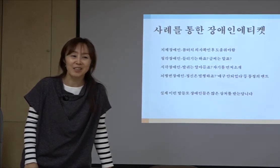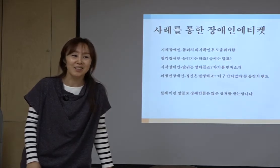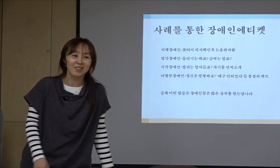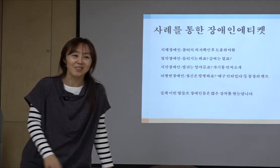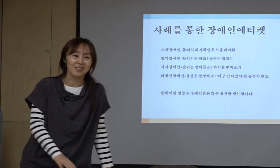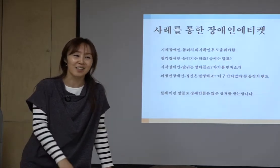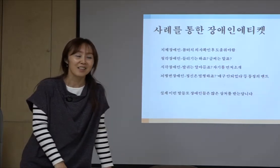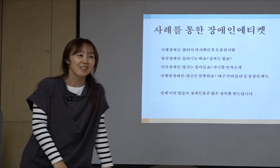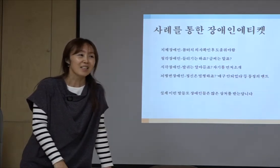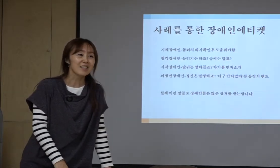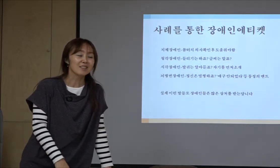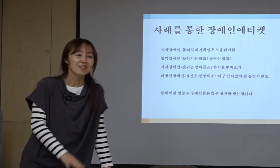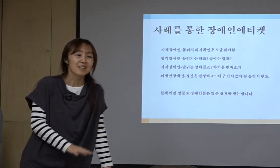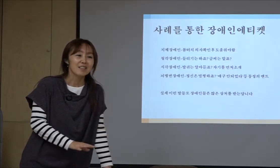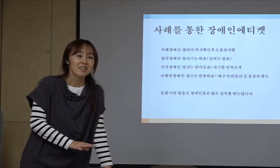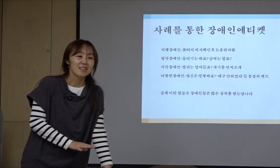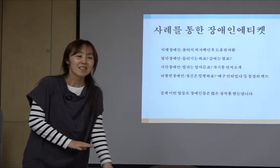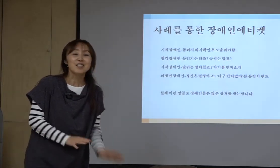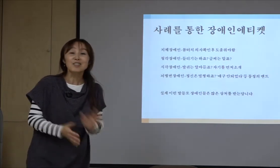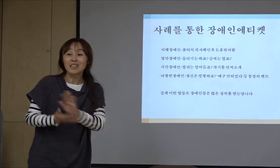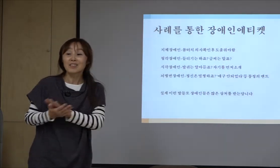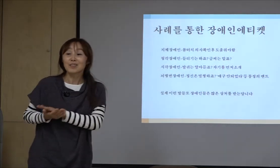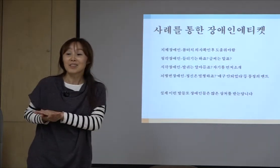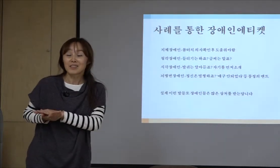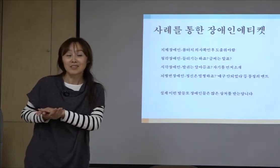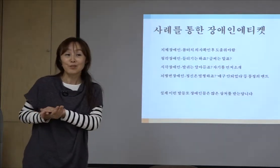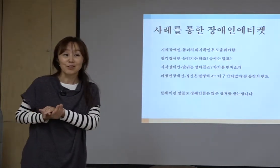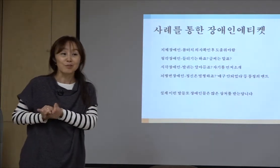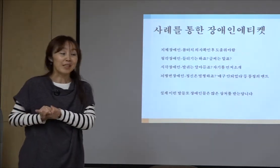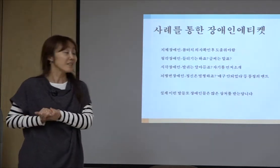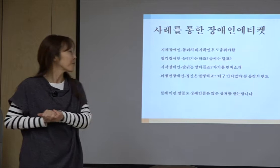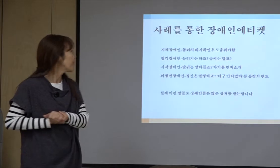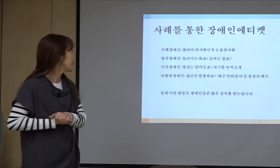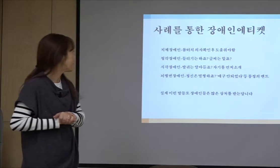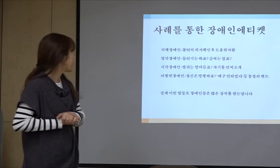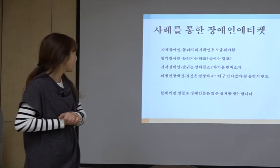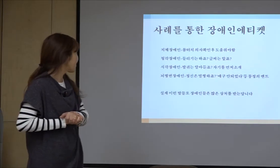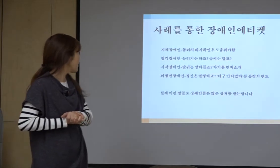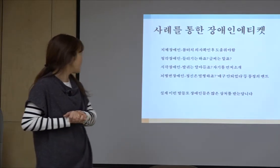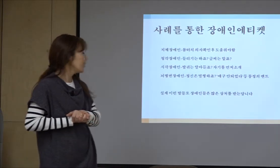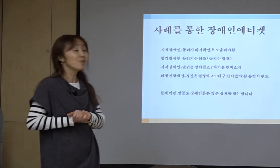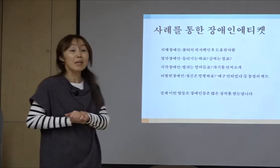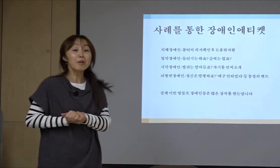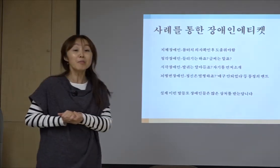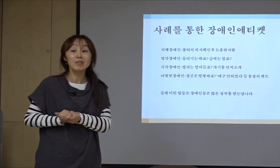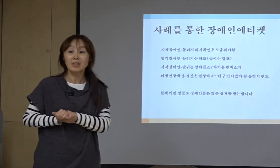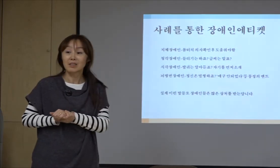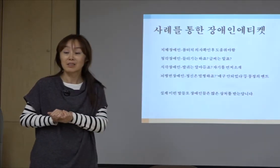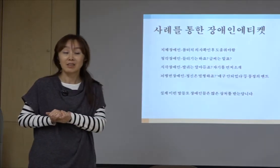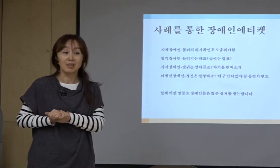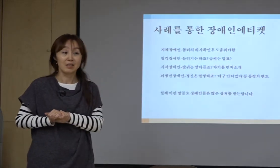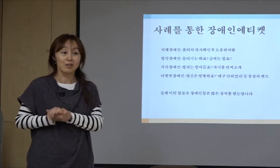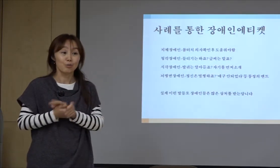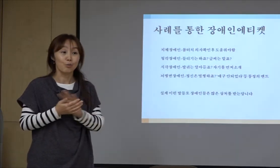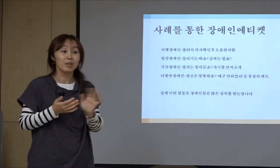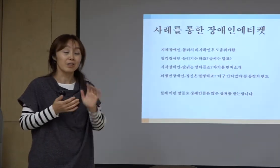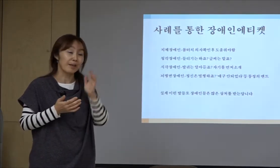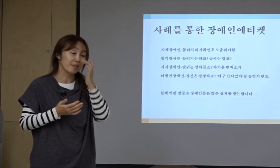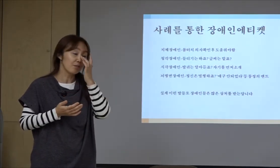이래요. 근데 사실 지적장애인들한테도 그러면 안 되지만 그런 내병면 장애인들에 대한 그런 오해들이 많아서